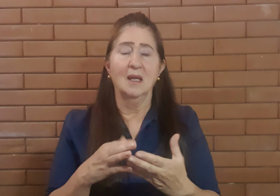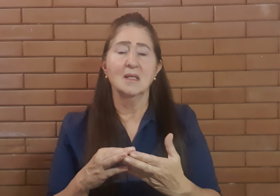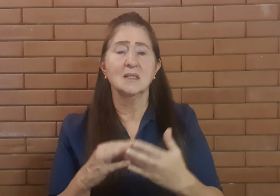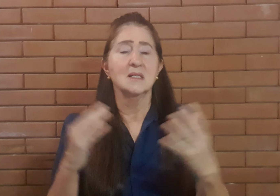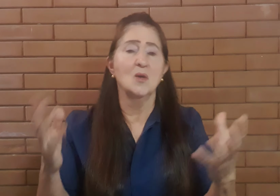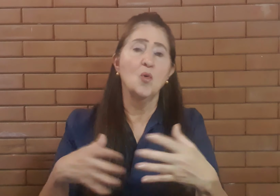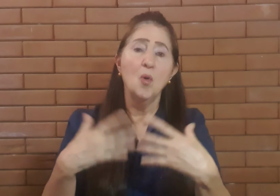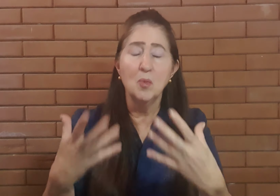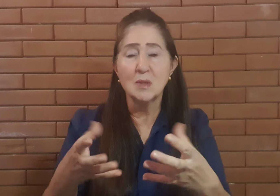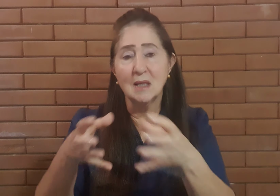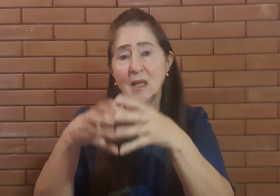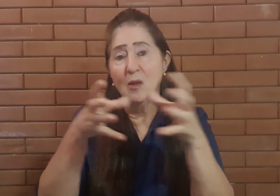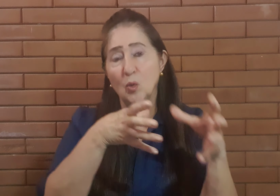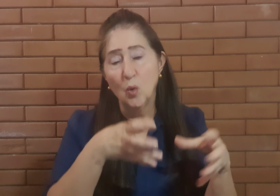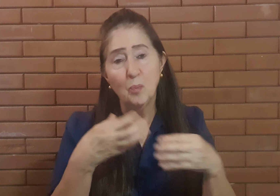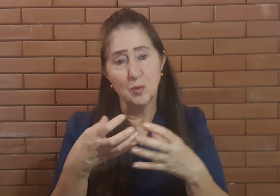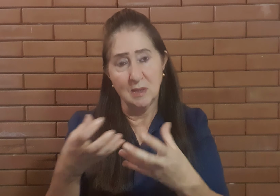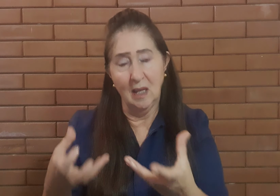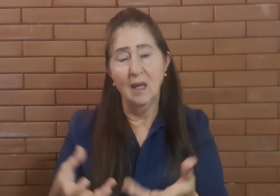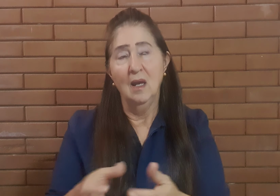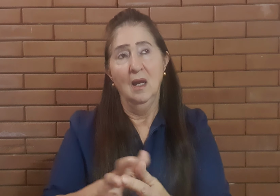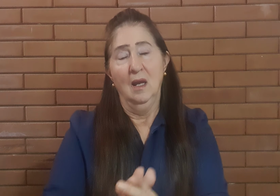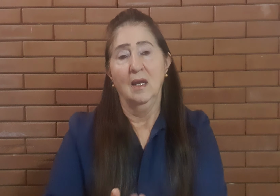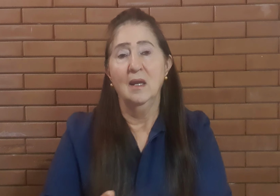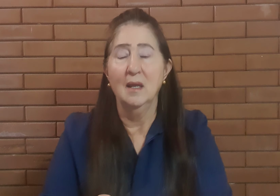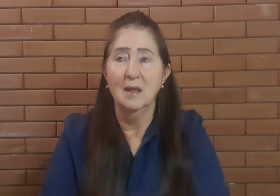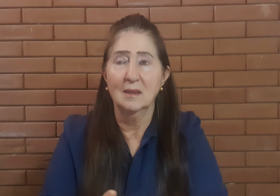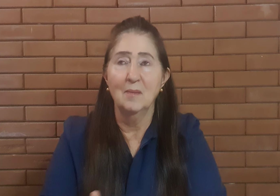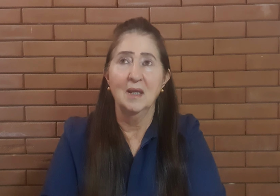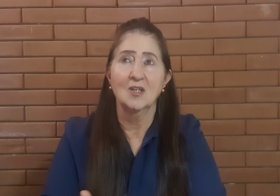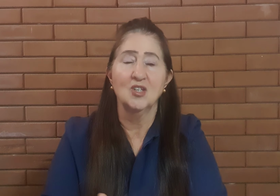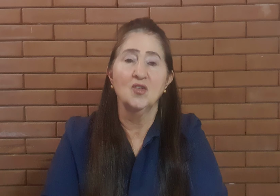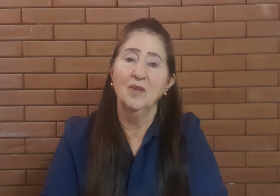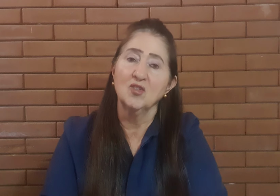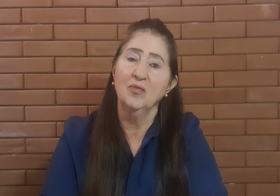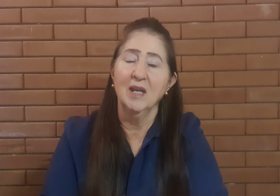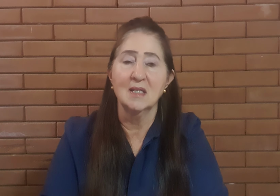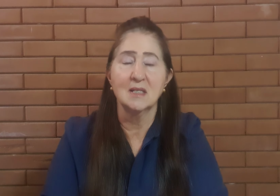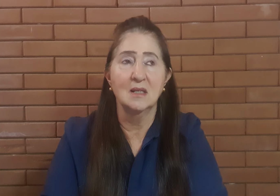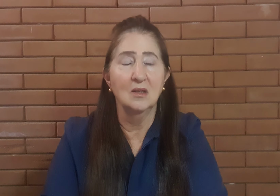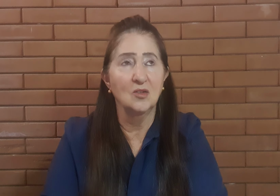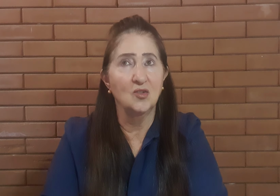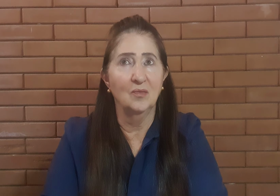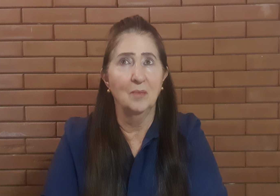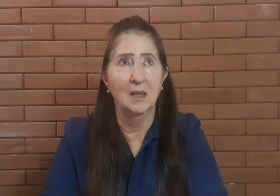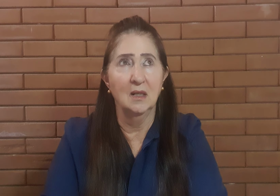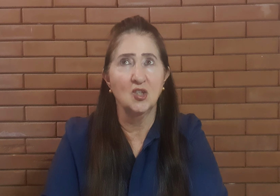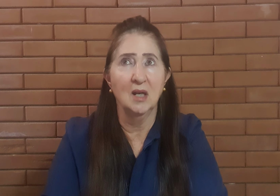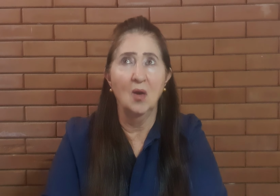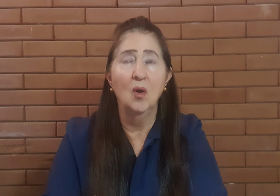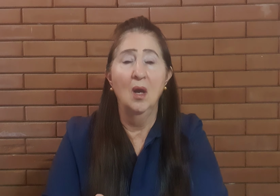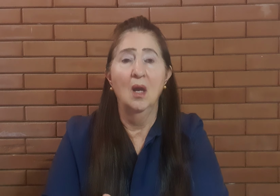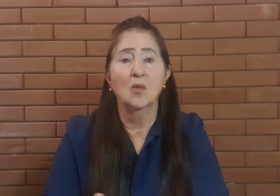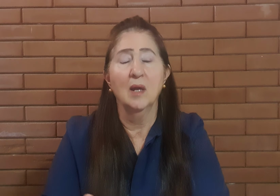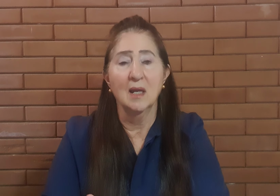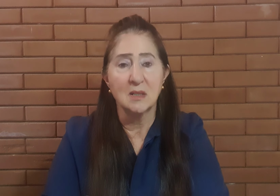brincadeiras que são comuns entre grupos, né? E também que a gente vê diferença, assim, de maneira geral, com relação à